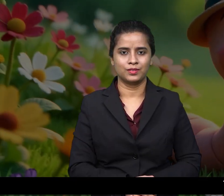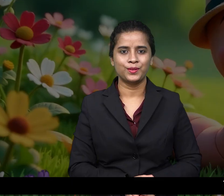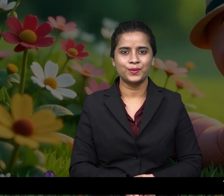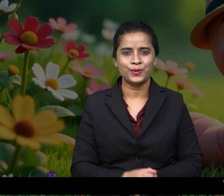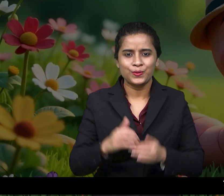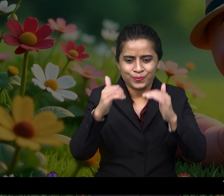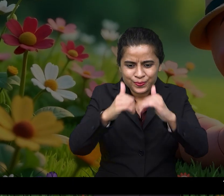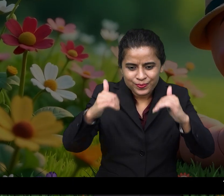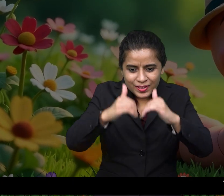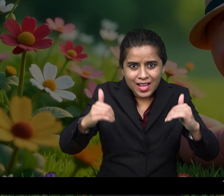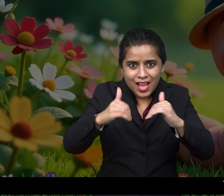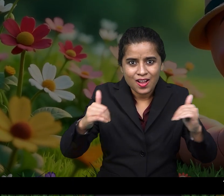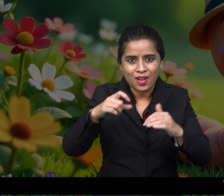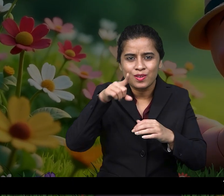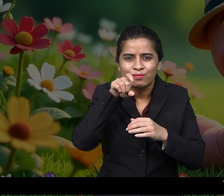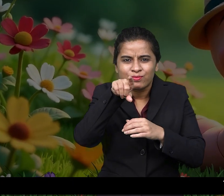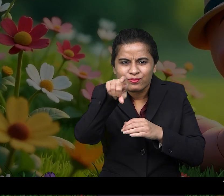कीड़े मकोड़े,